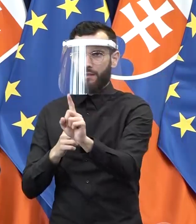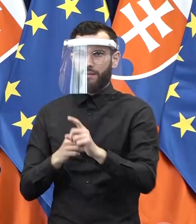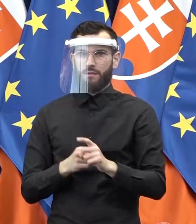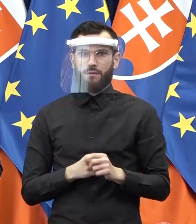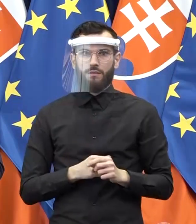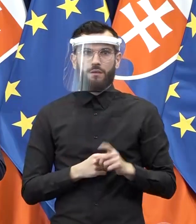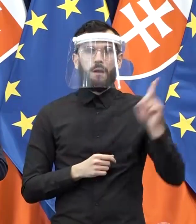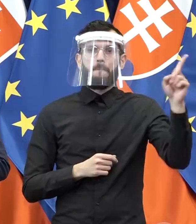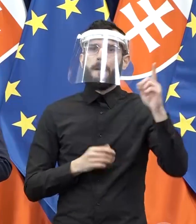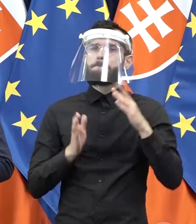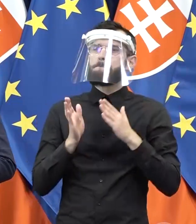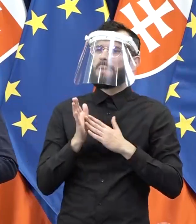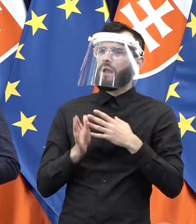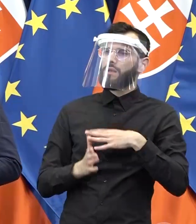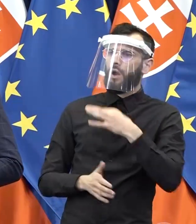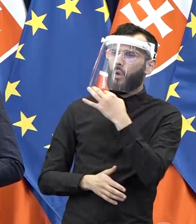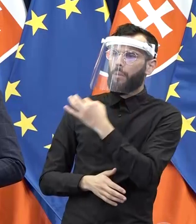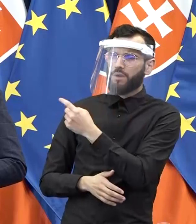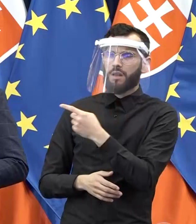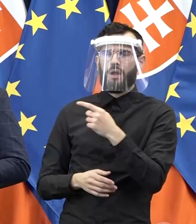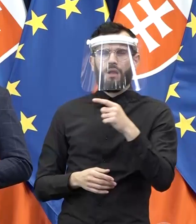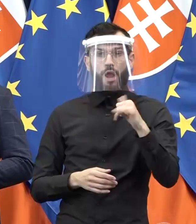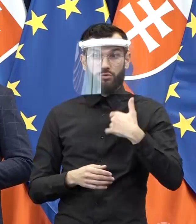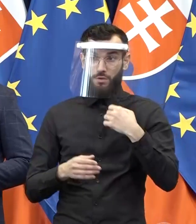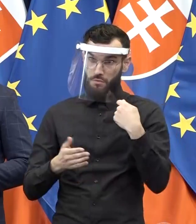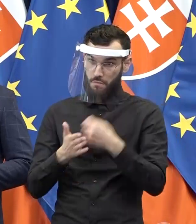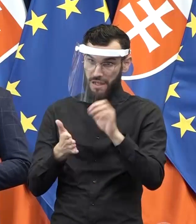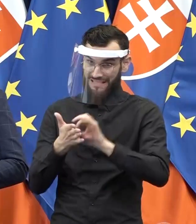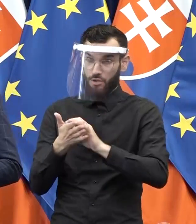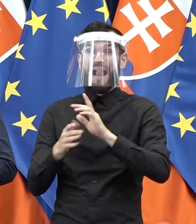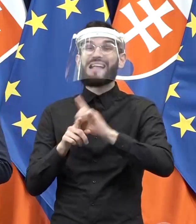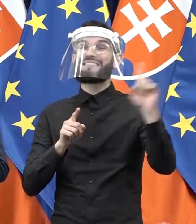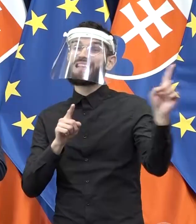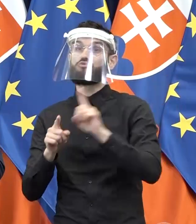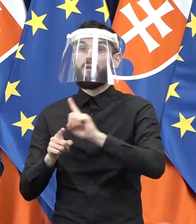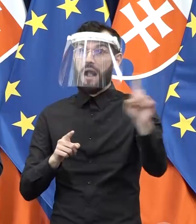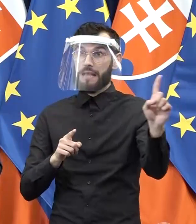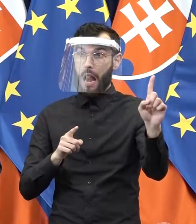Mikazák, môžem ešte na vás. Má podľa vás ešte stále zmysel testovať len ľudí s cestovateľskou anamnézov?